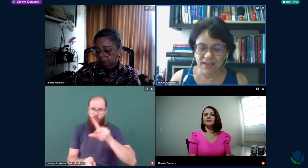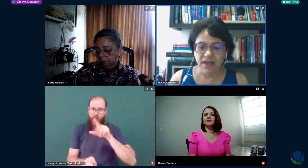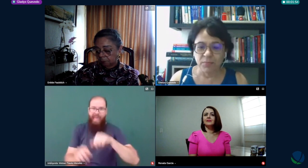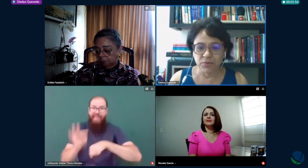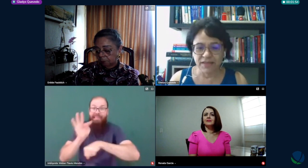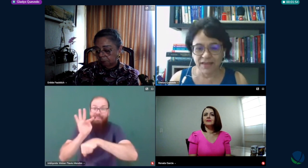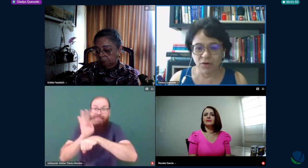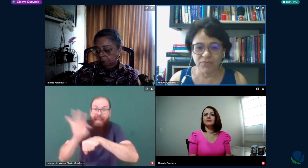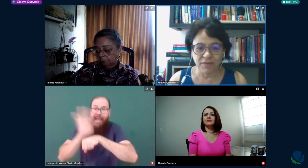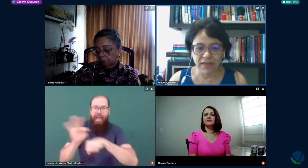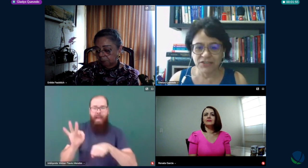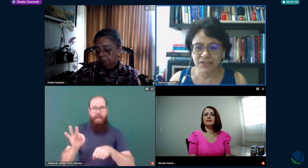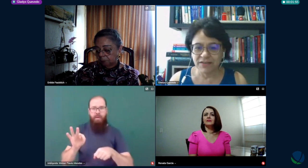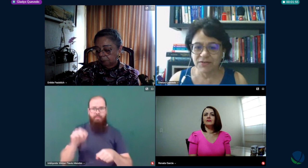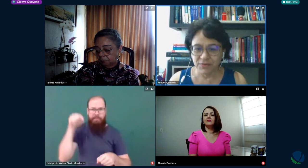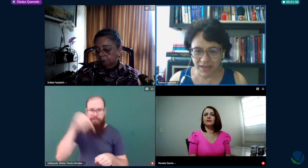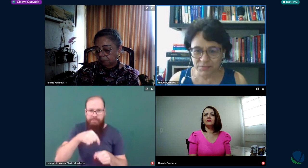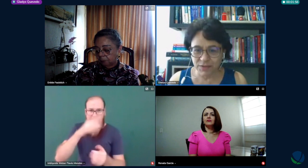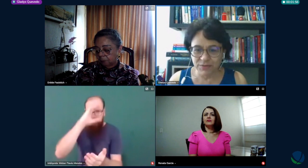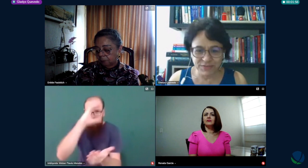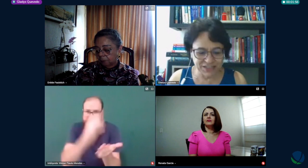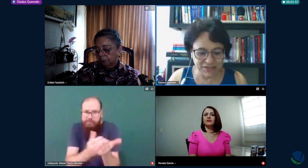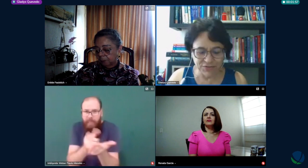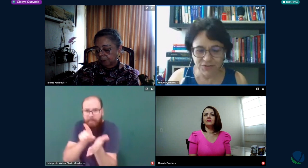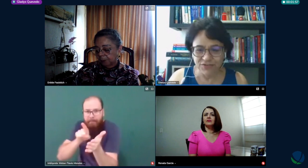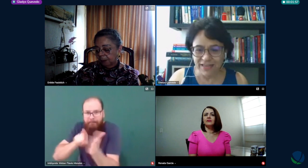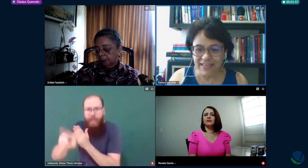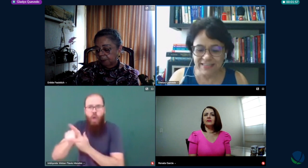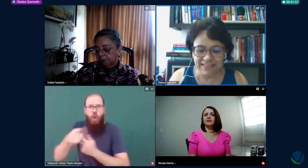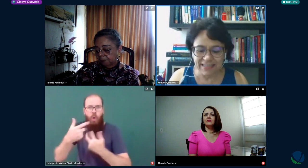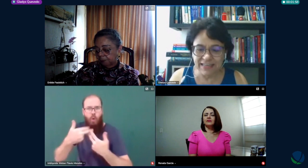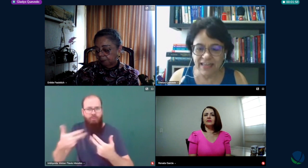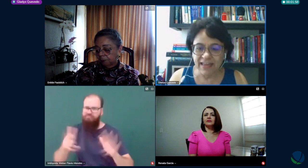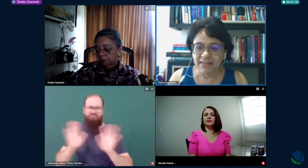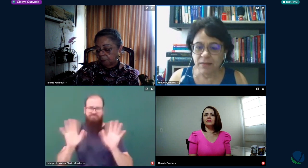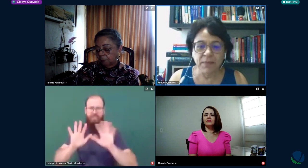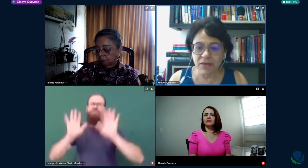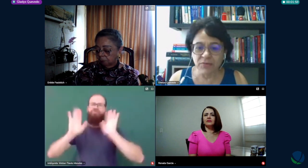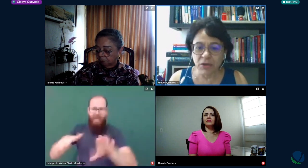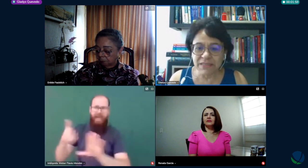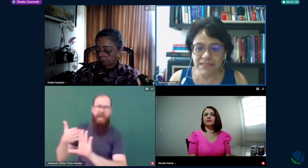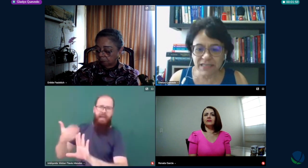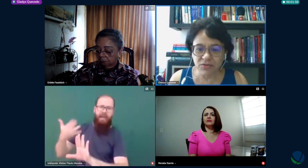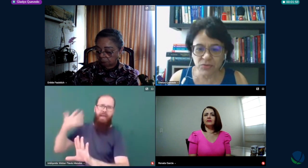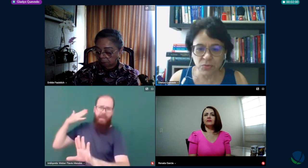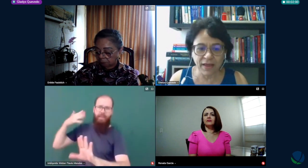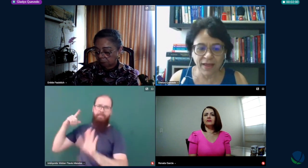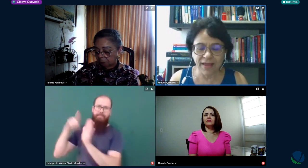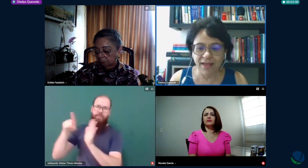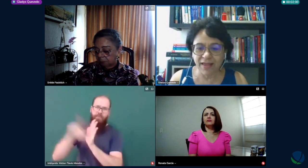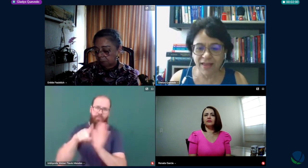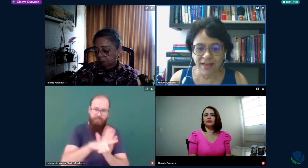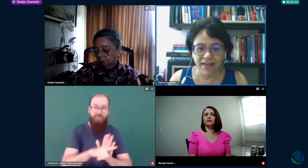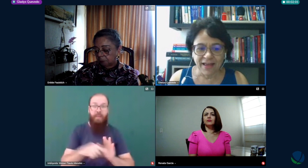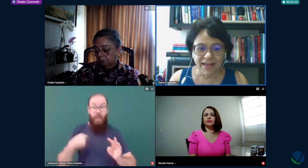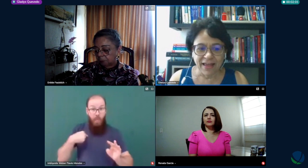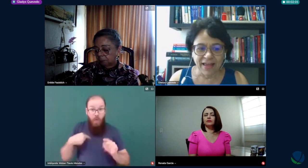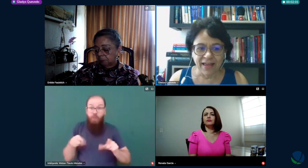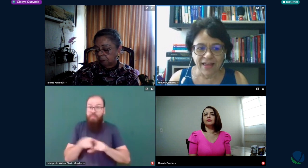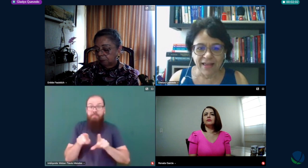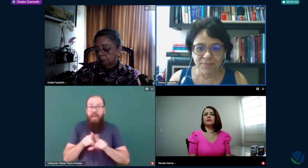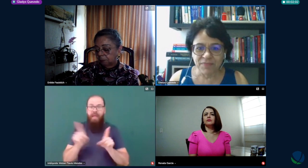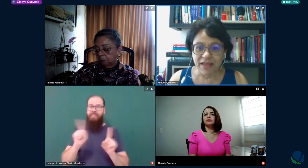técnicas, porque, obviamente, as perguntas já foram feitas e também eu não me sinto